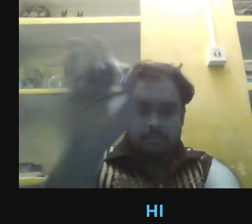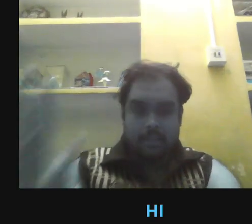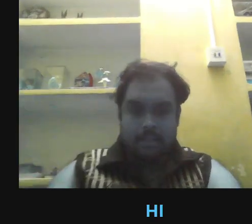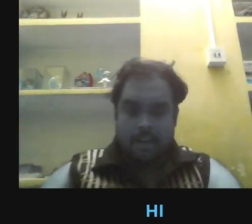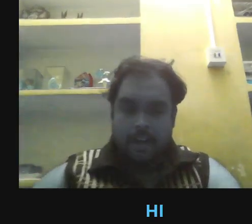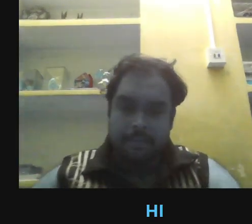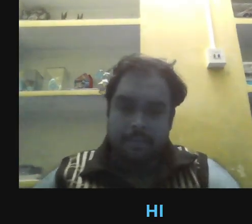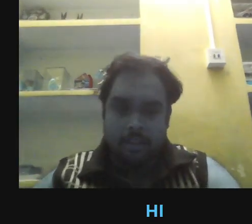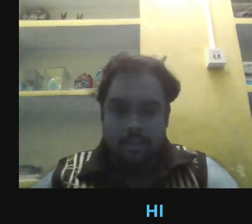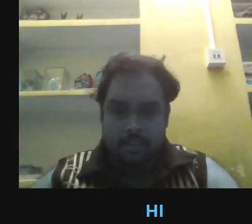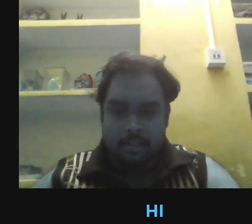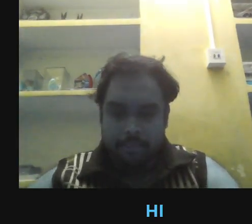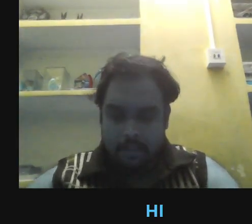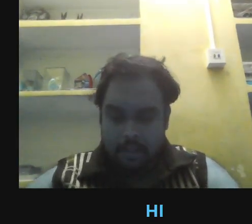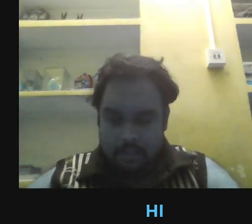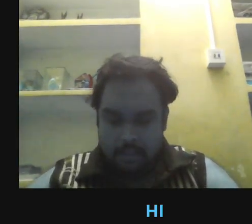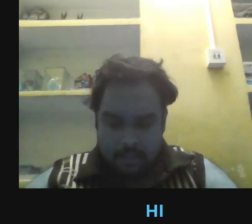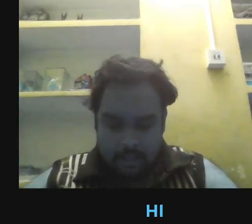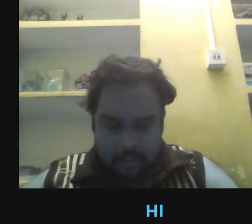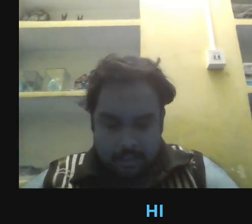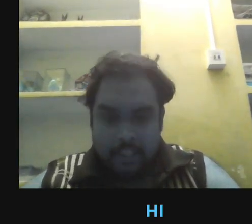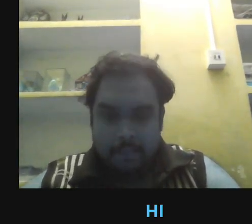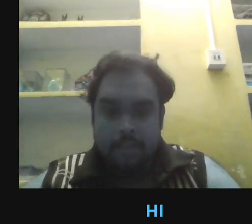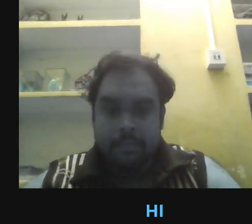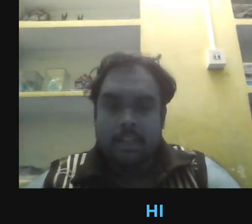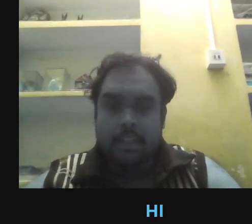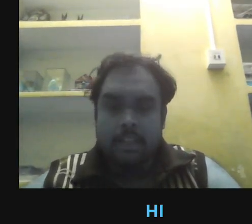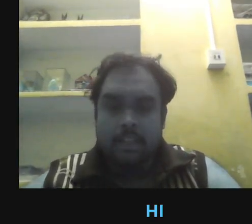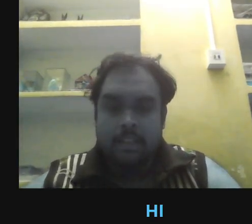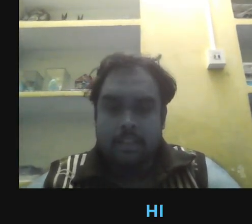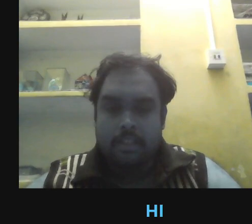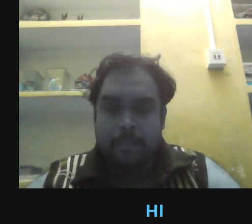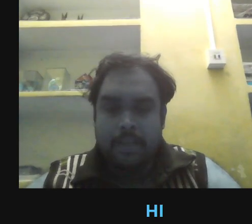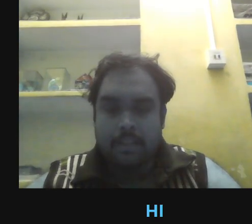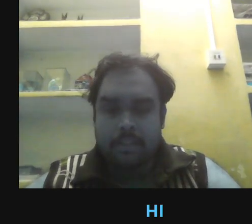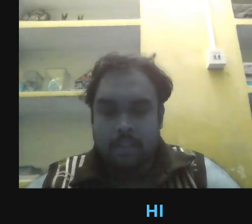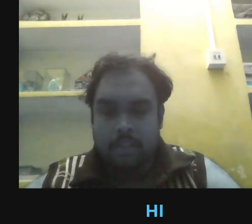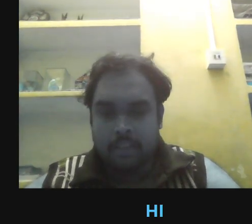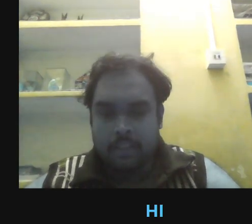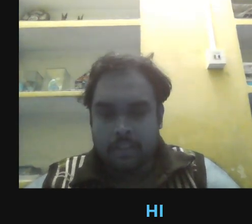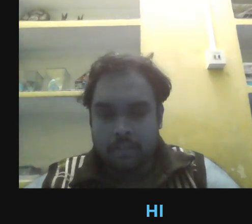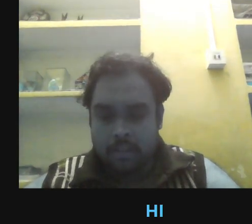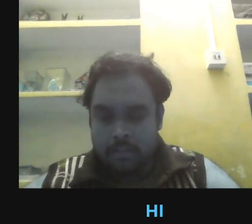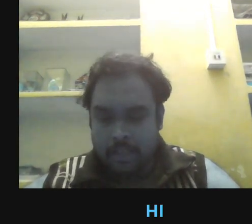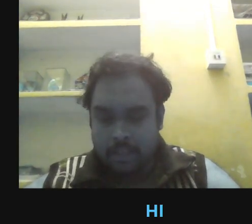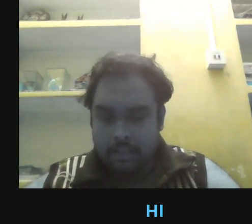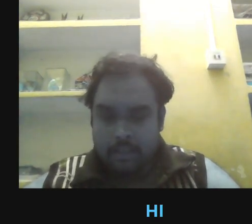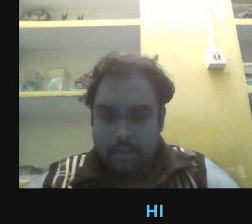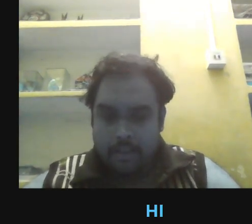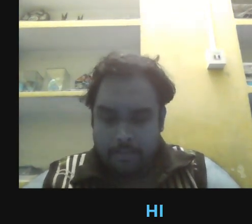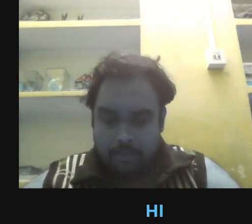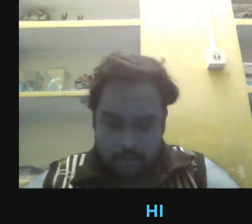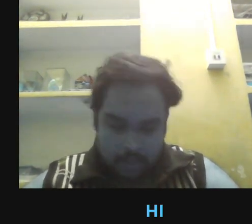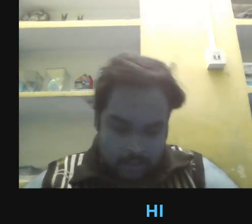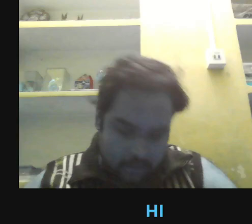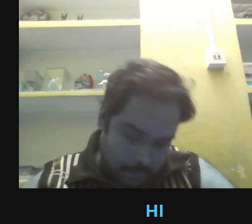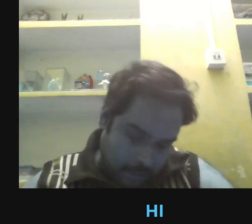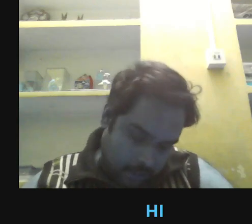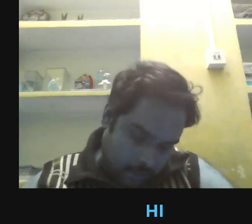ব্যাস, হাই আমি বলে দিয়েছি, ঠিক আছে? এবার আমি এখানে স্পিক যদি ক্লিক করি, স্পিকে, তো দাঁড়া স্পিকে ক্লিক